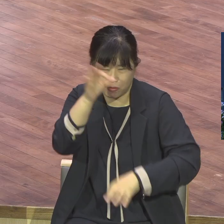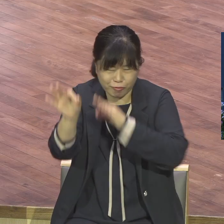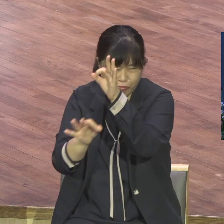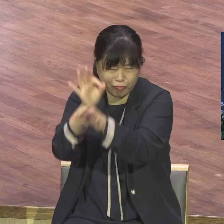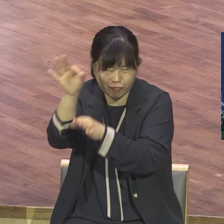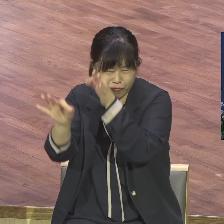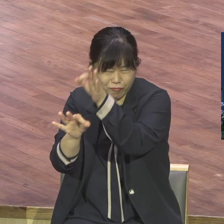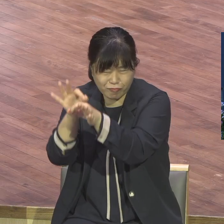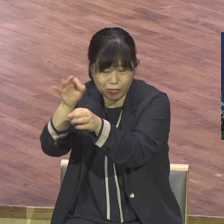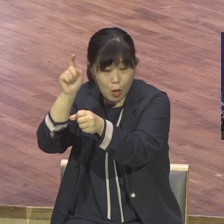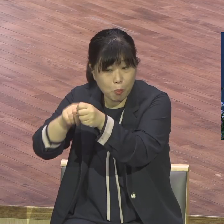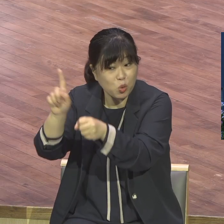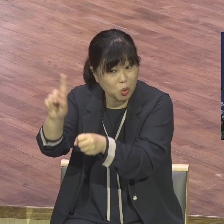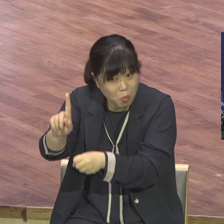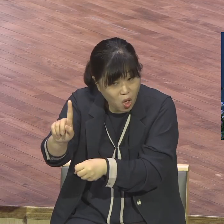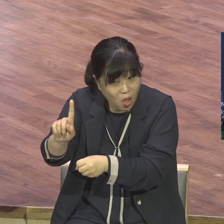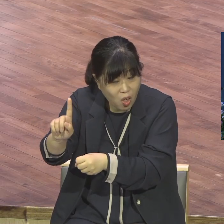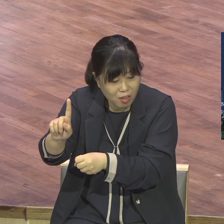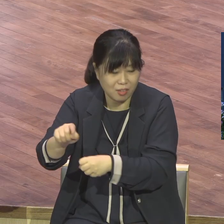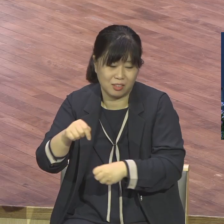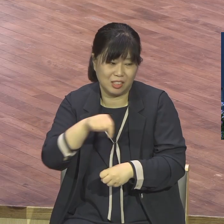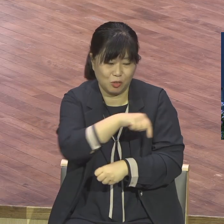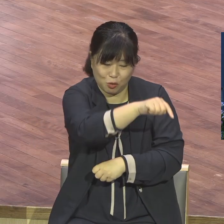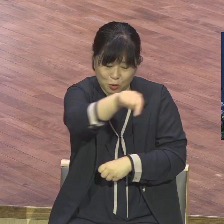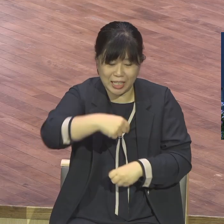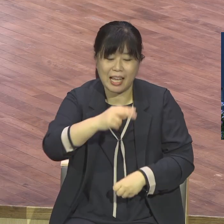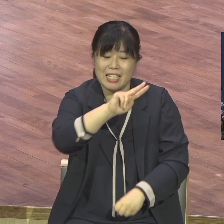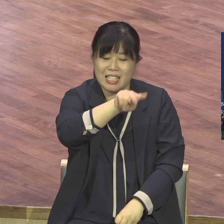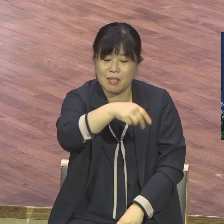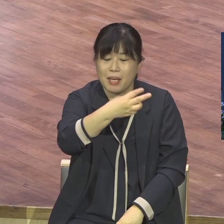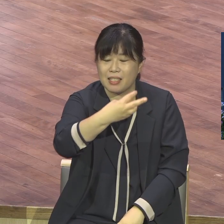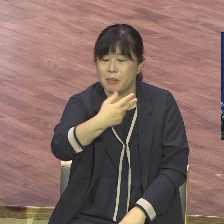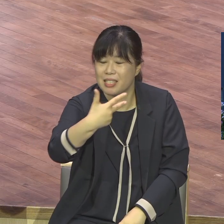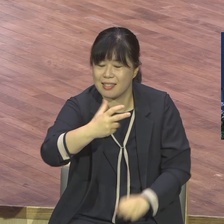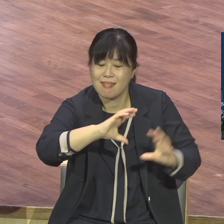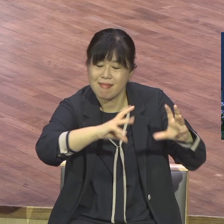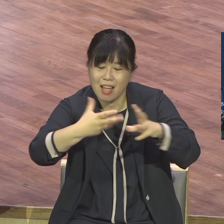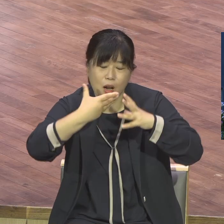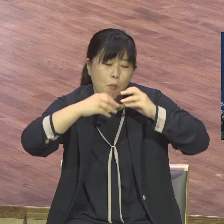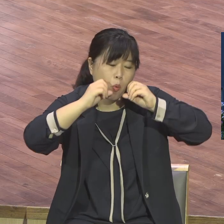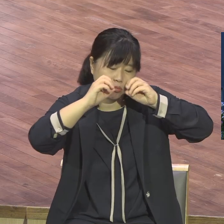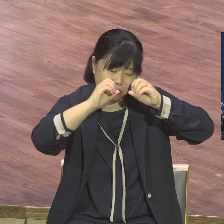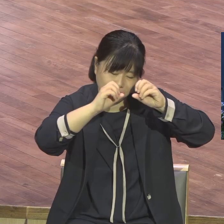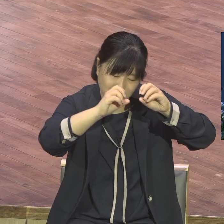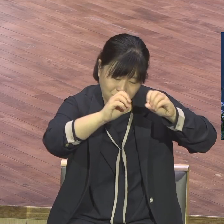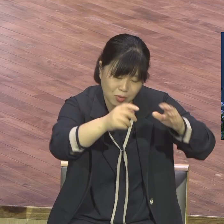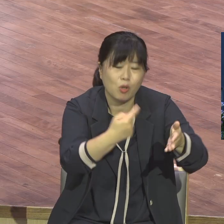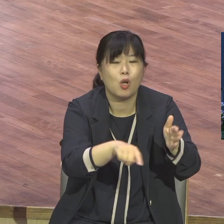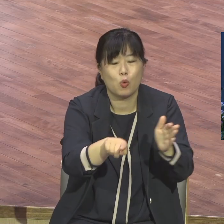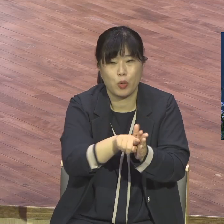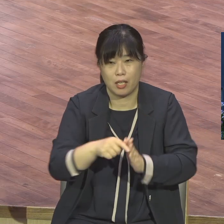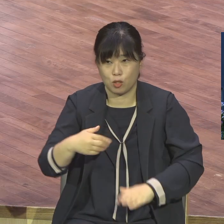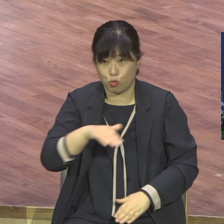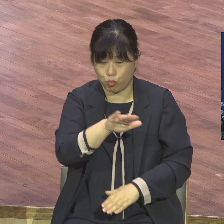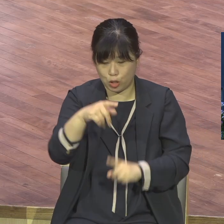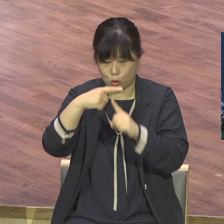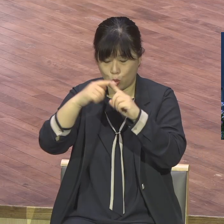종족 이걸 이 복음화를 위해서 선교 플랫폼으로 구축하자는